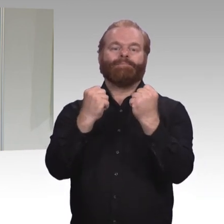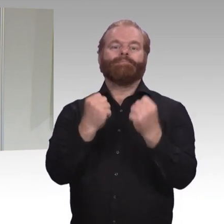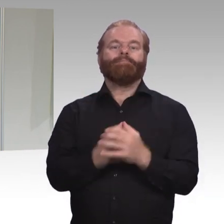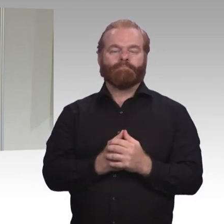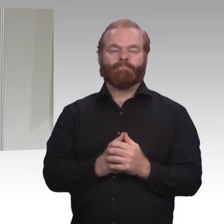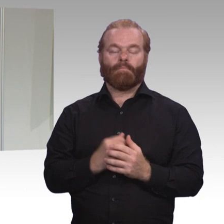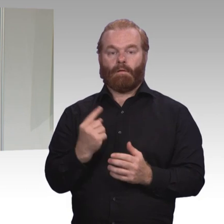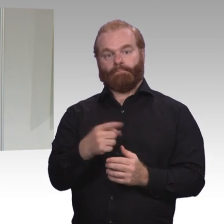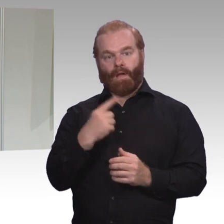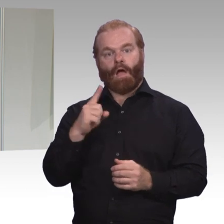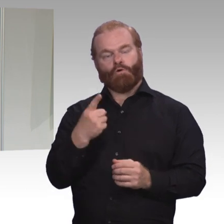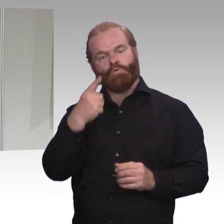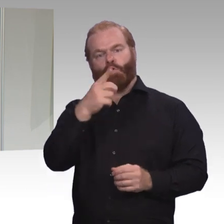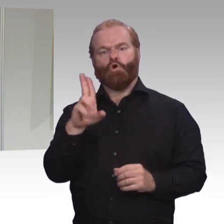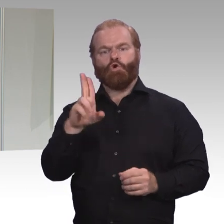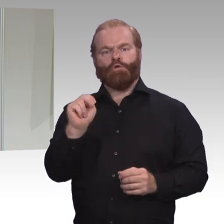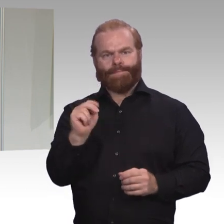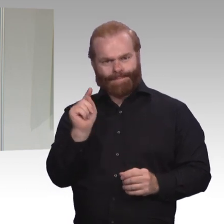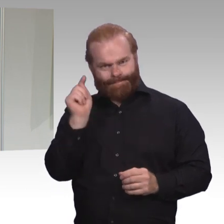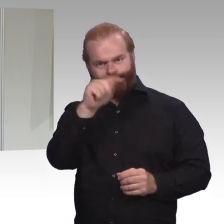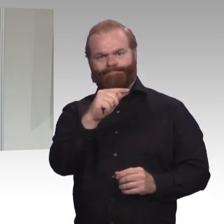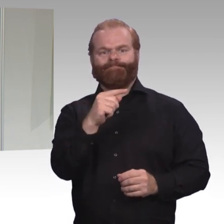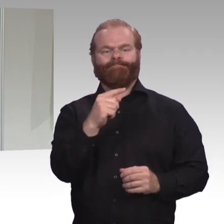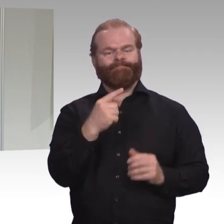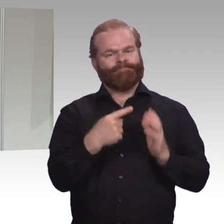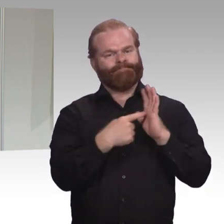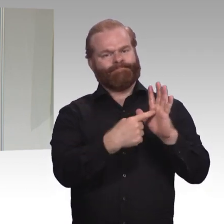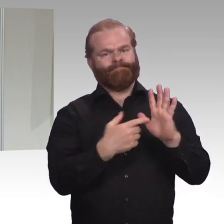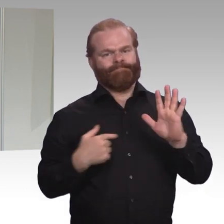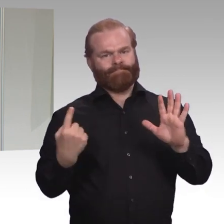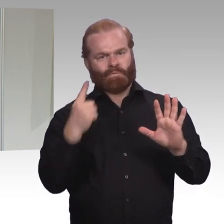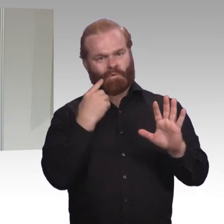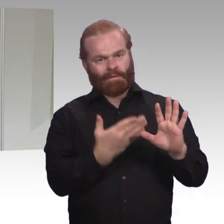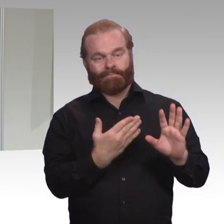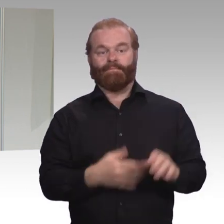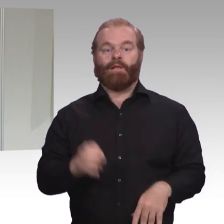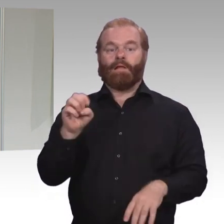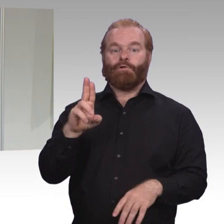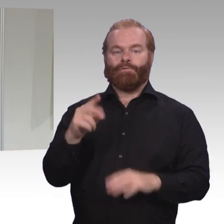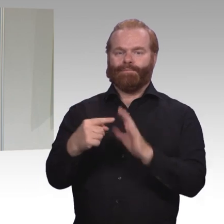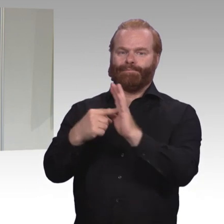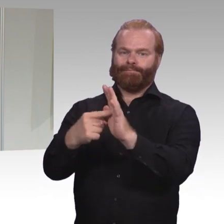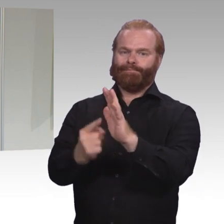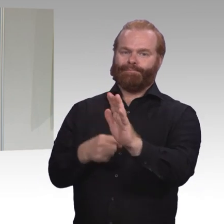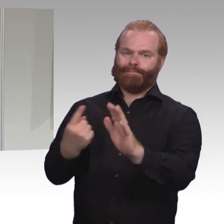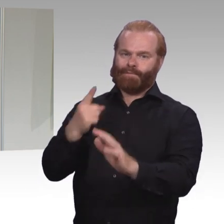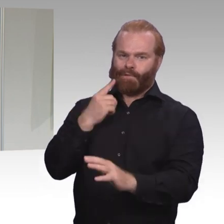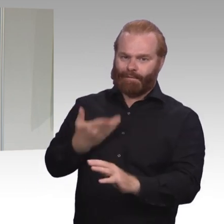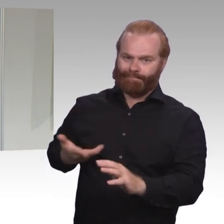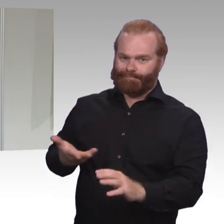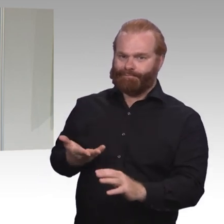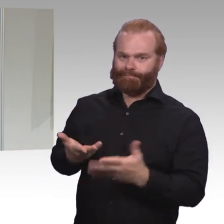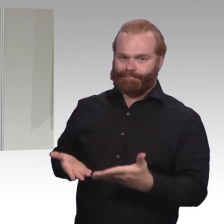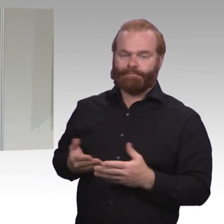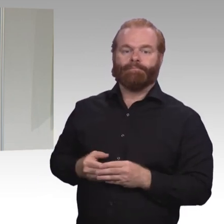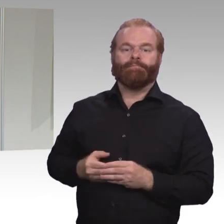müssen europäischer werden. Dafür muss Deutschland Verantwortung zeichnen. Wir als Union sind dazu bereit, und wir freuen uns,